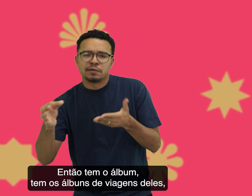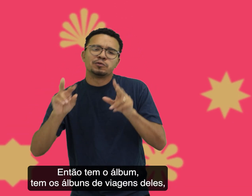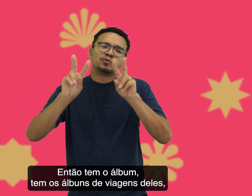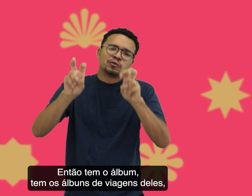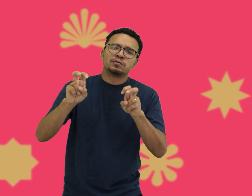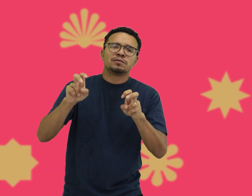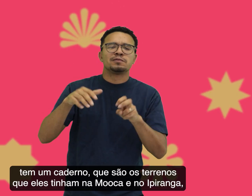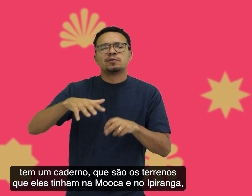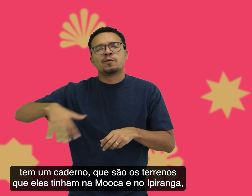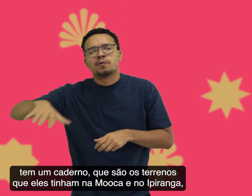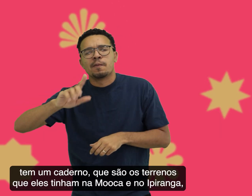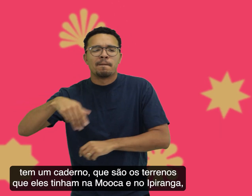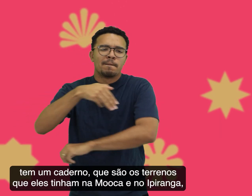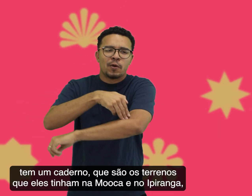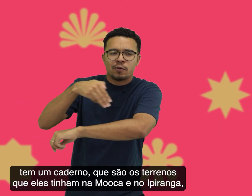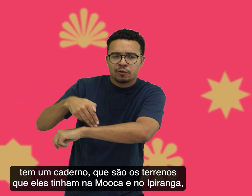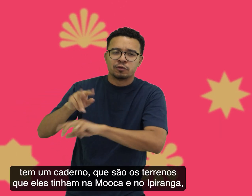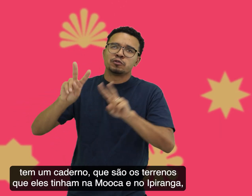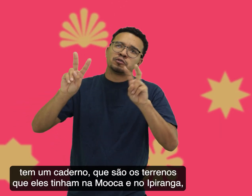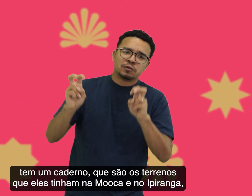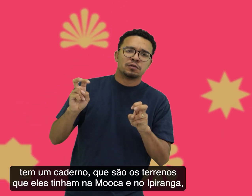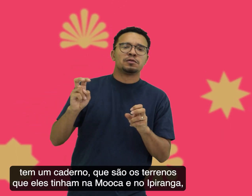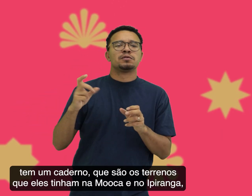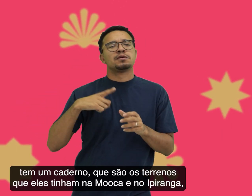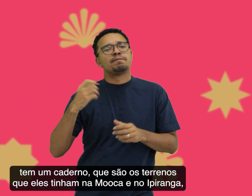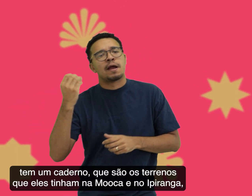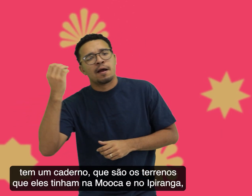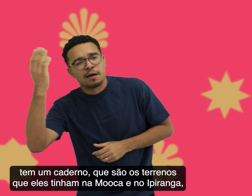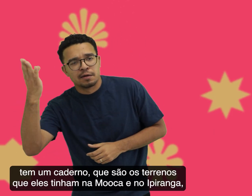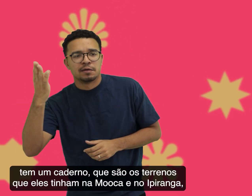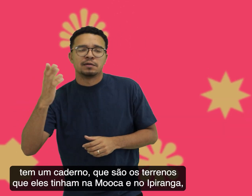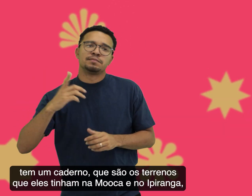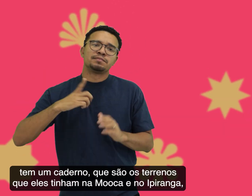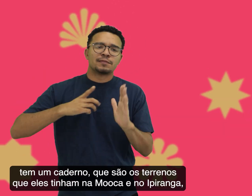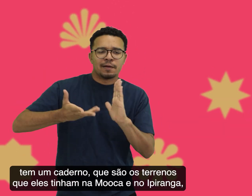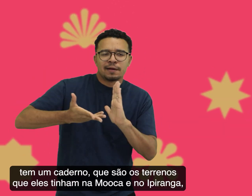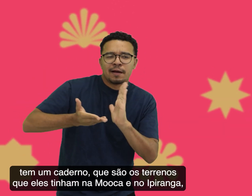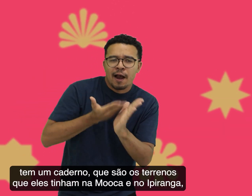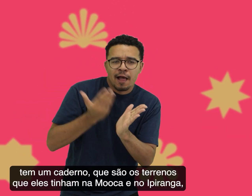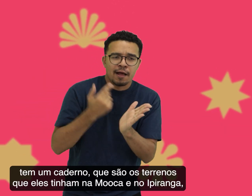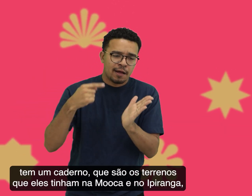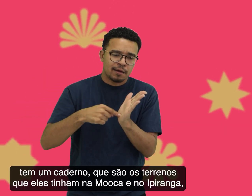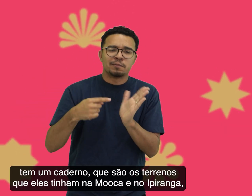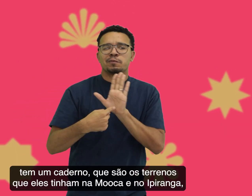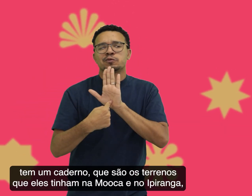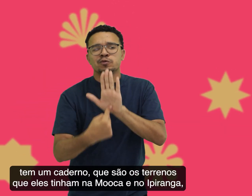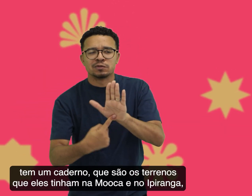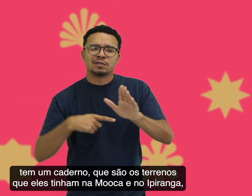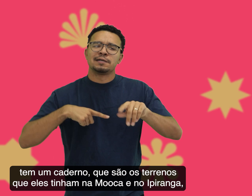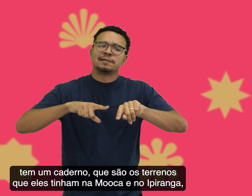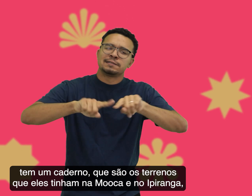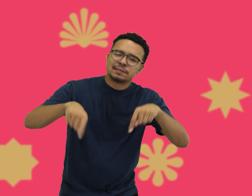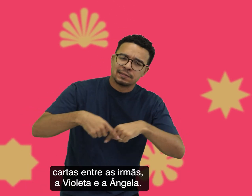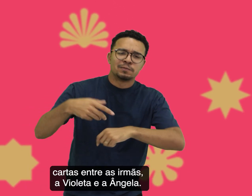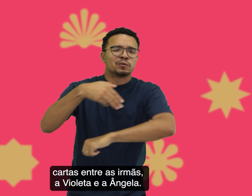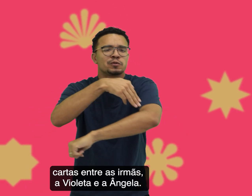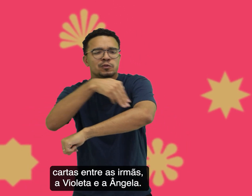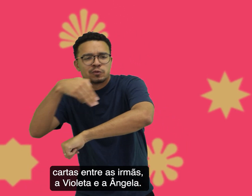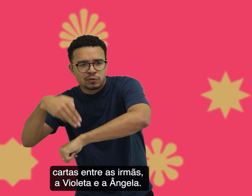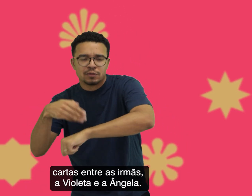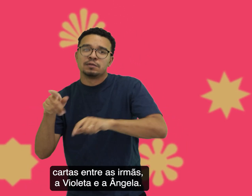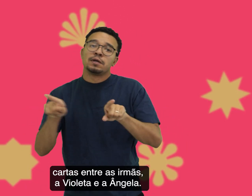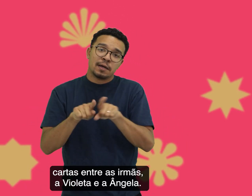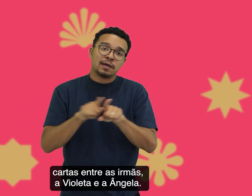álbuns de viagens deles, tem um caderno que são os terrenos que eles tinham na Moca e no